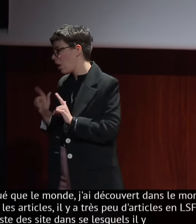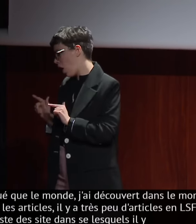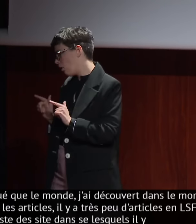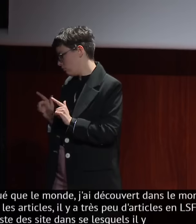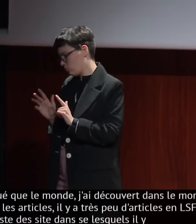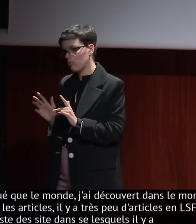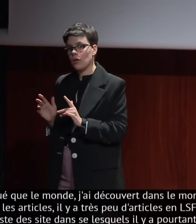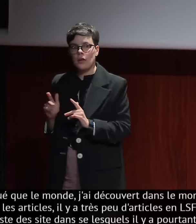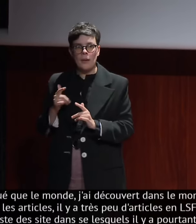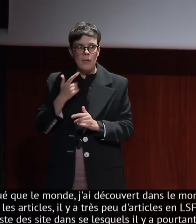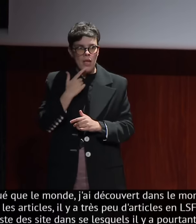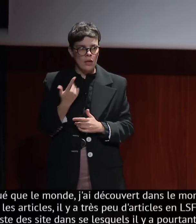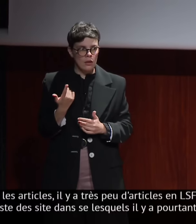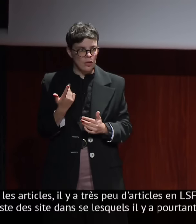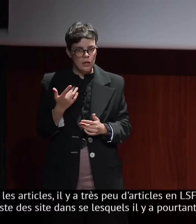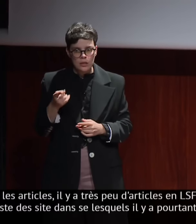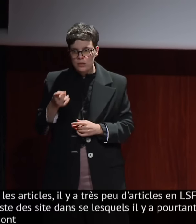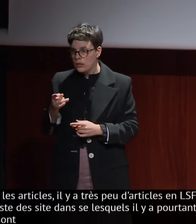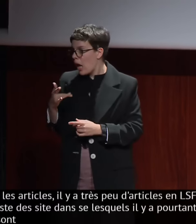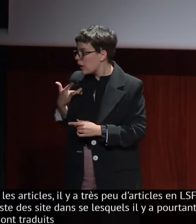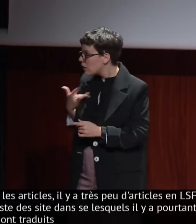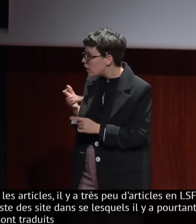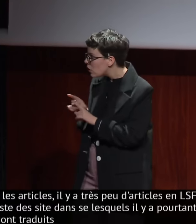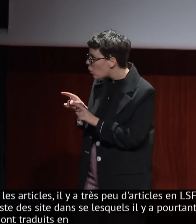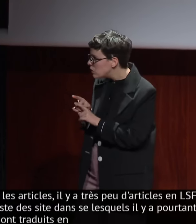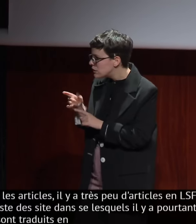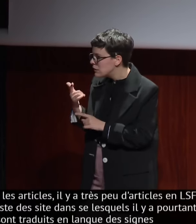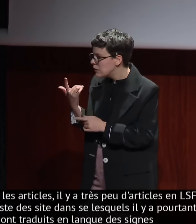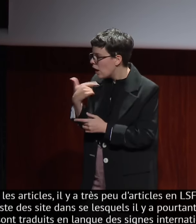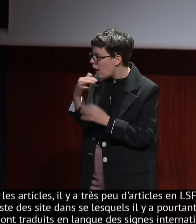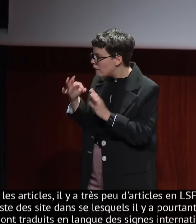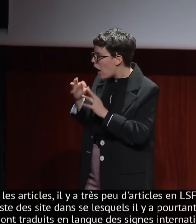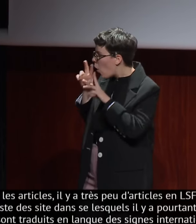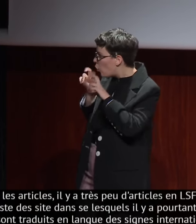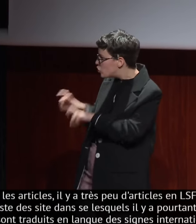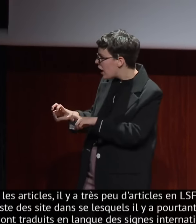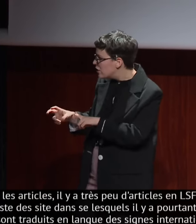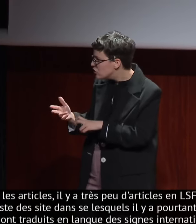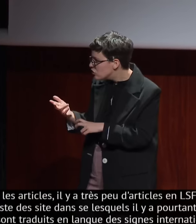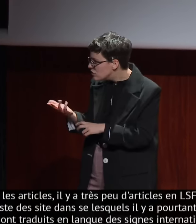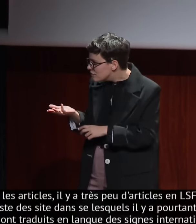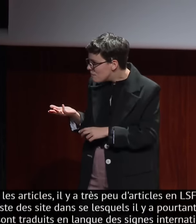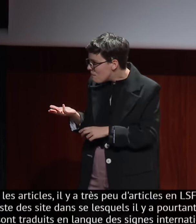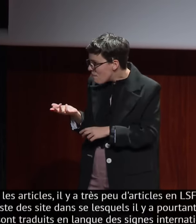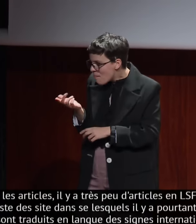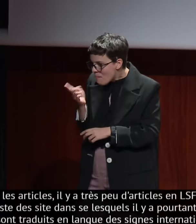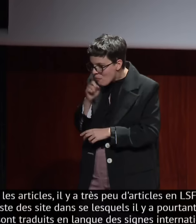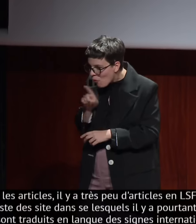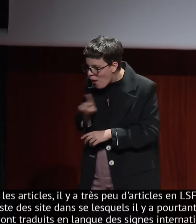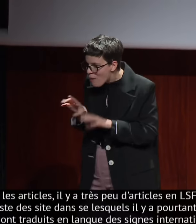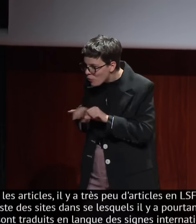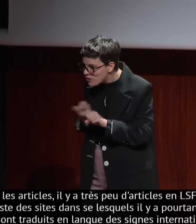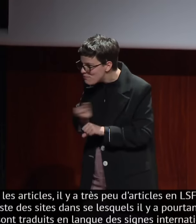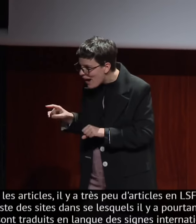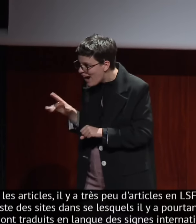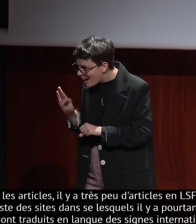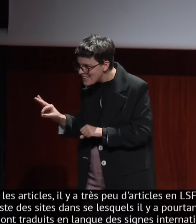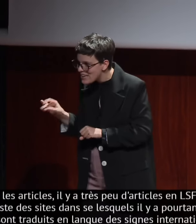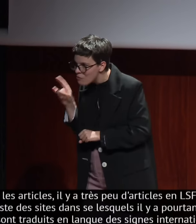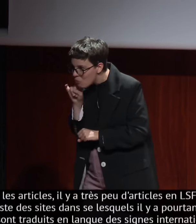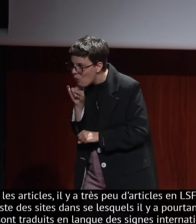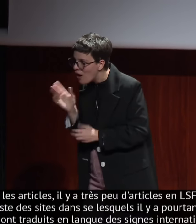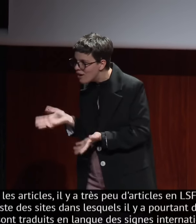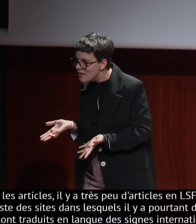des articles qui sont traduits en langue des signes internationale. Donc ça commence à exister aussi, donc de la recherche en langue des signes.